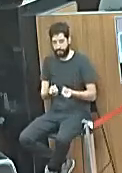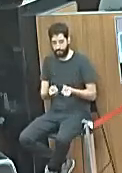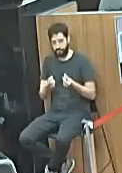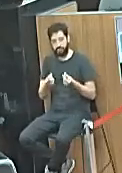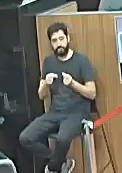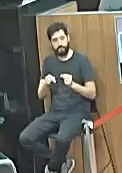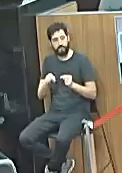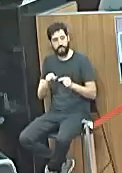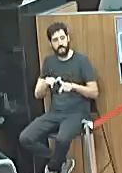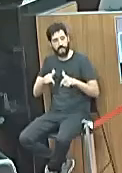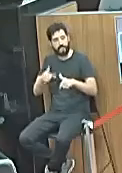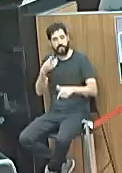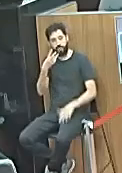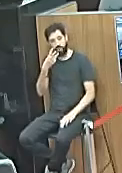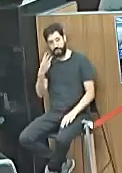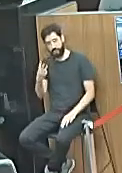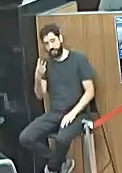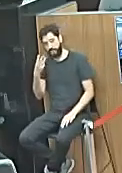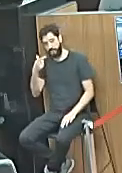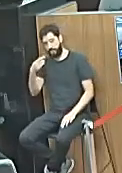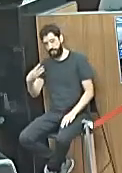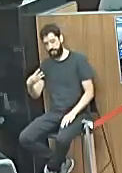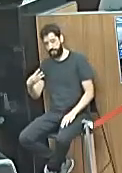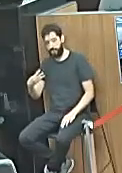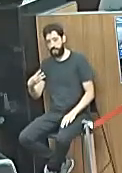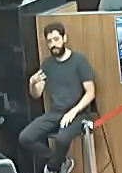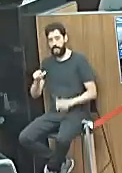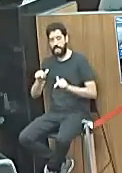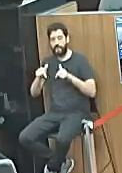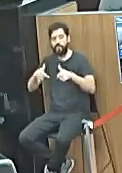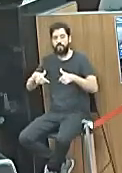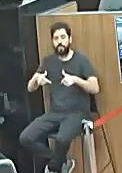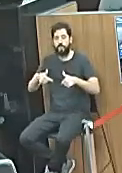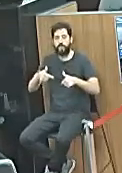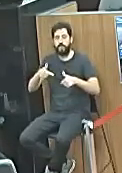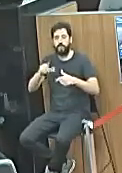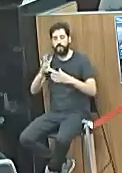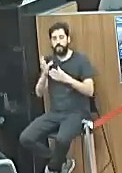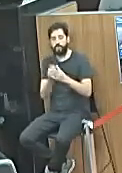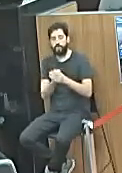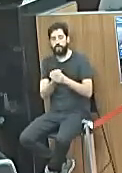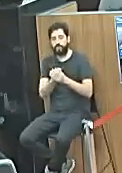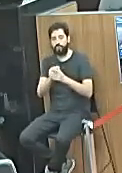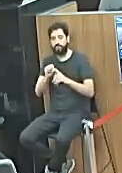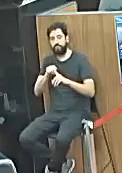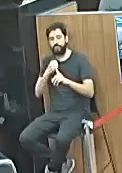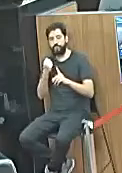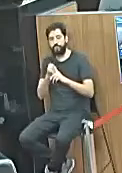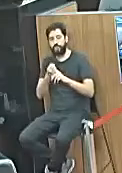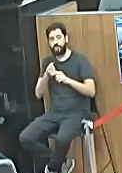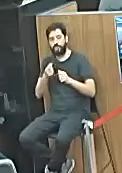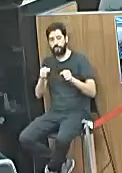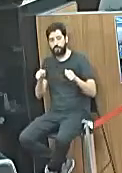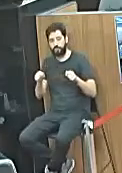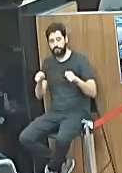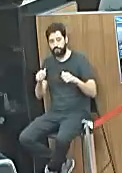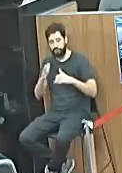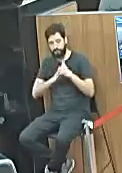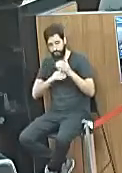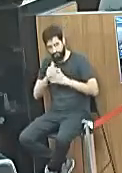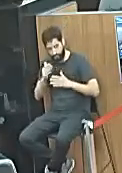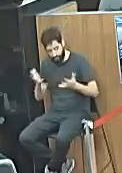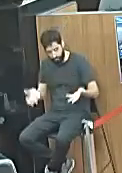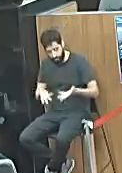da ação 4373 ações para inclusão sócio produtiva do programa 0